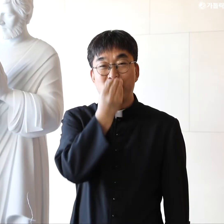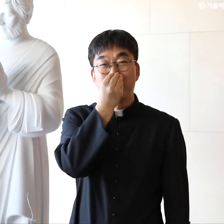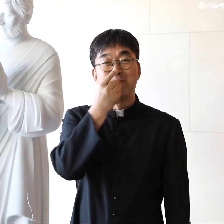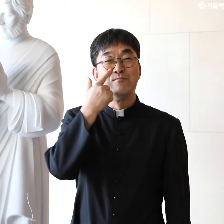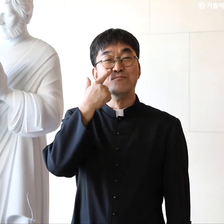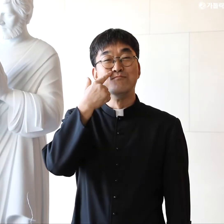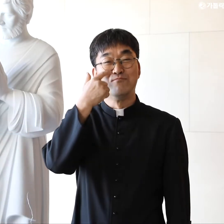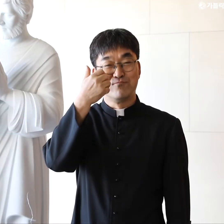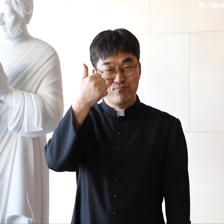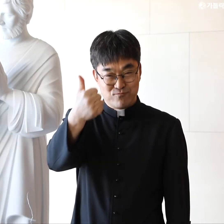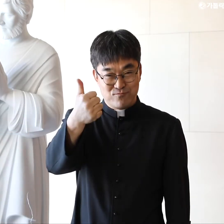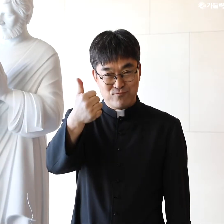성부와